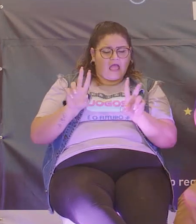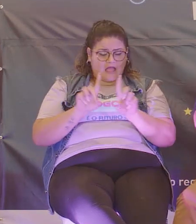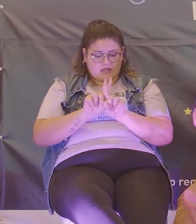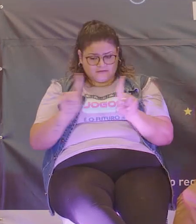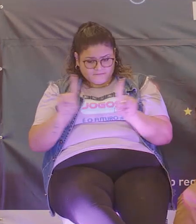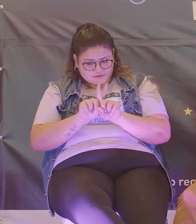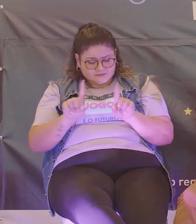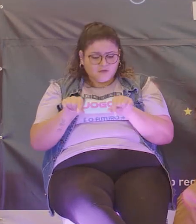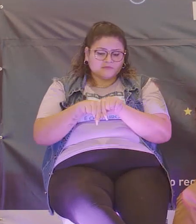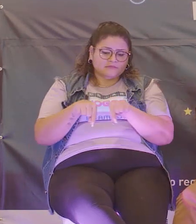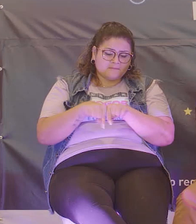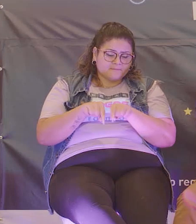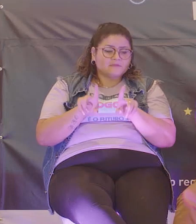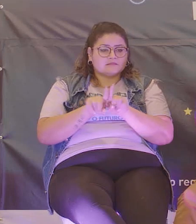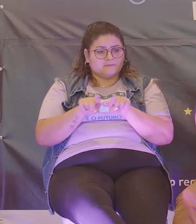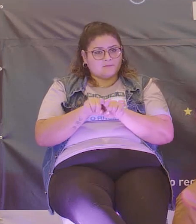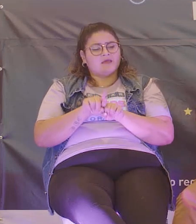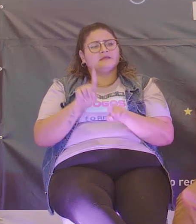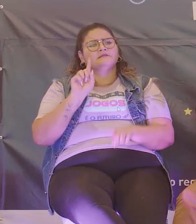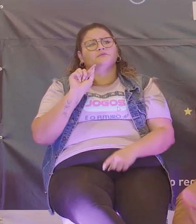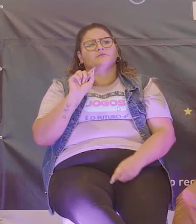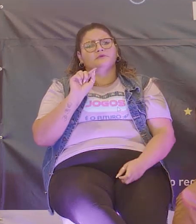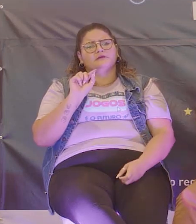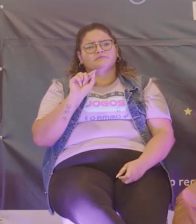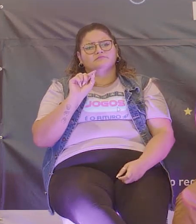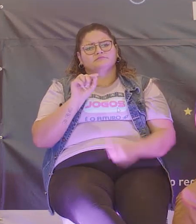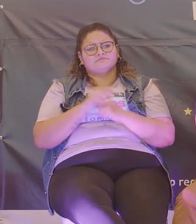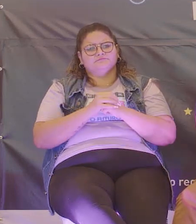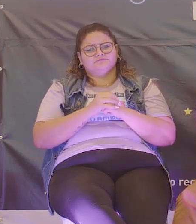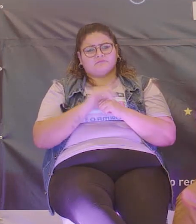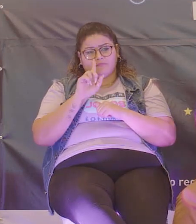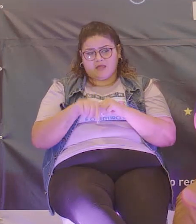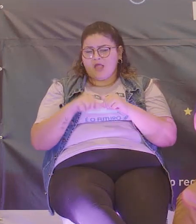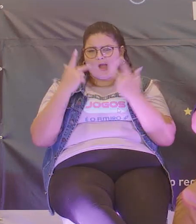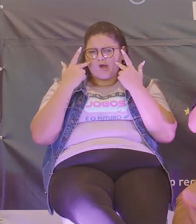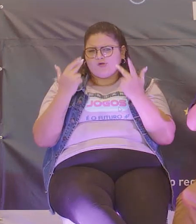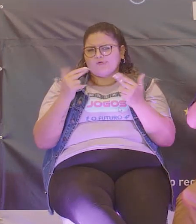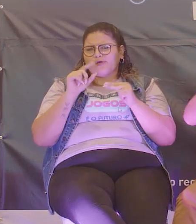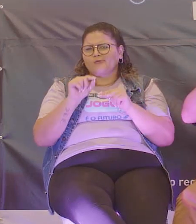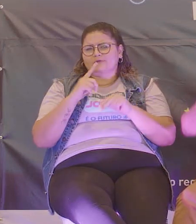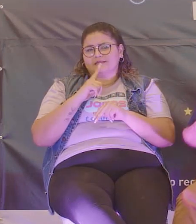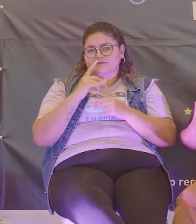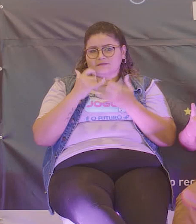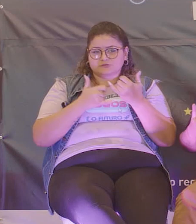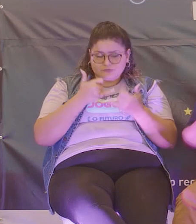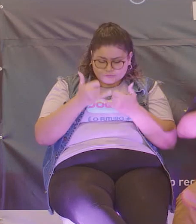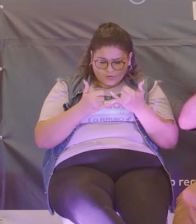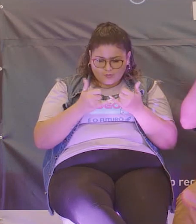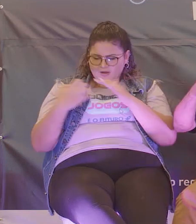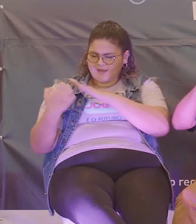tipo, de ensinar matemática, coisas desse tipo, mas de treinamento empresarial. Então, uma coisa muito comum é ter jogos nessa parte